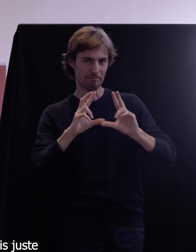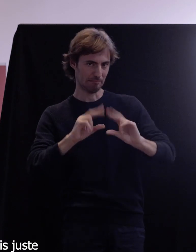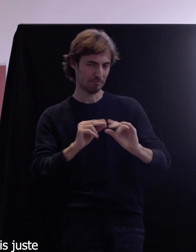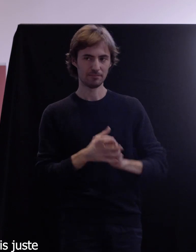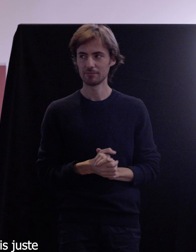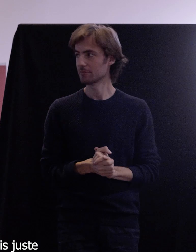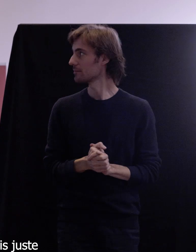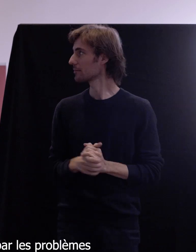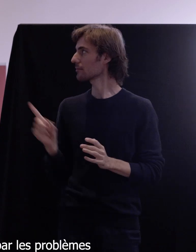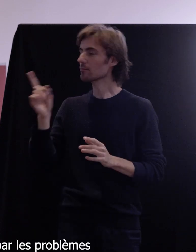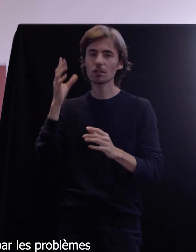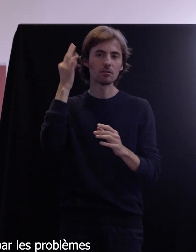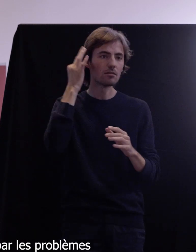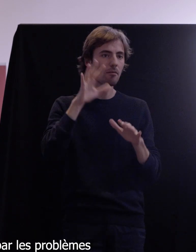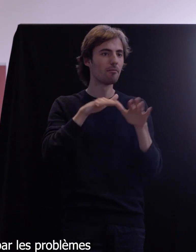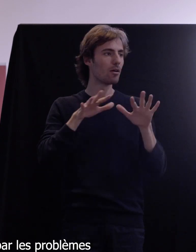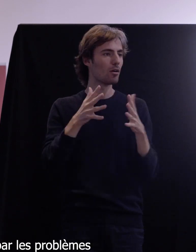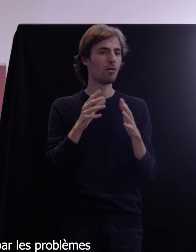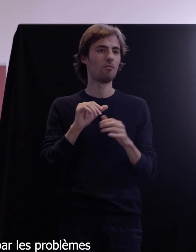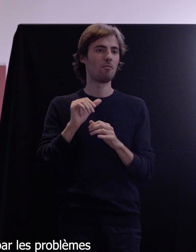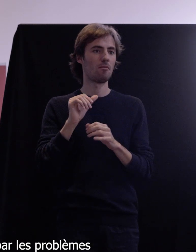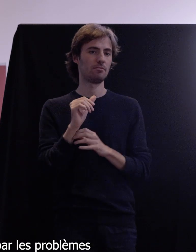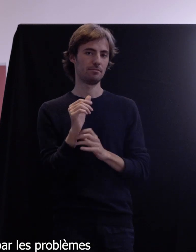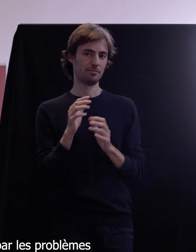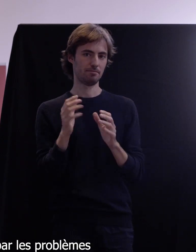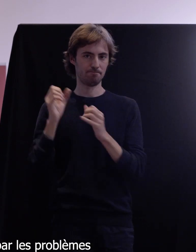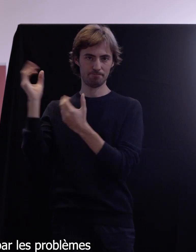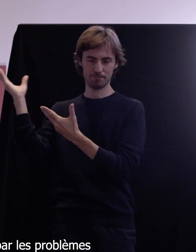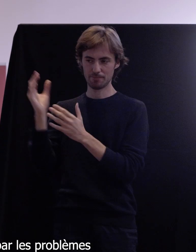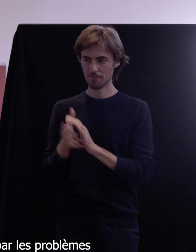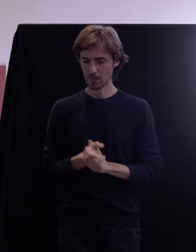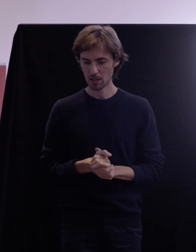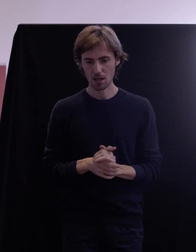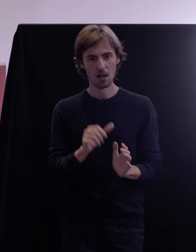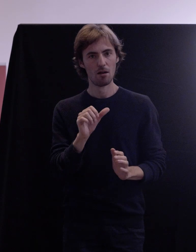le système auditif. On va commencer par les problèmes d'audition.